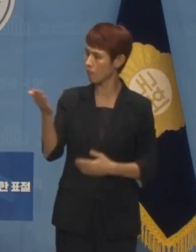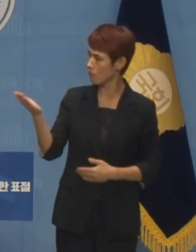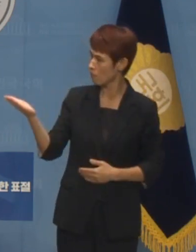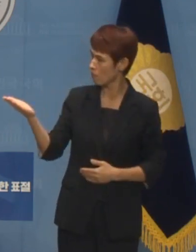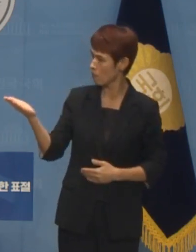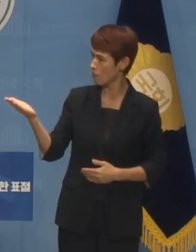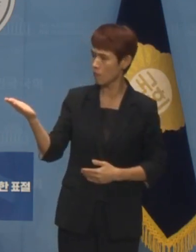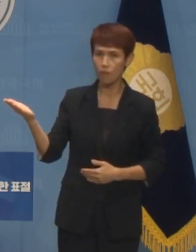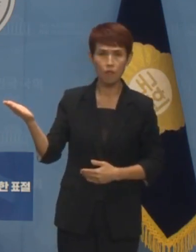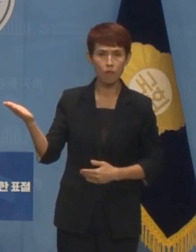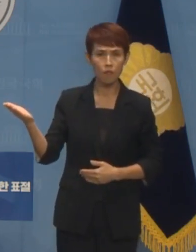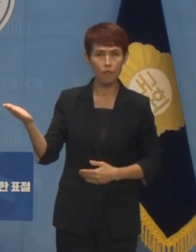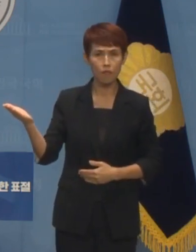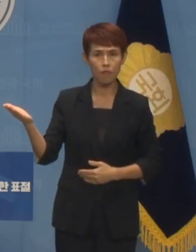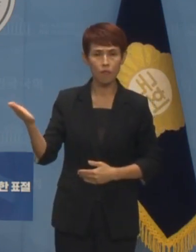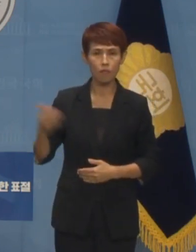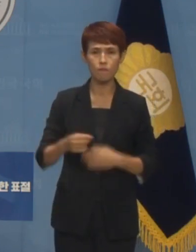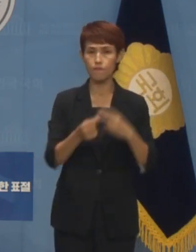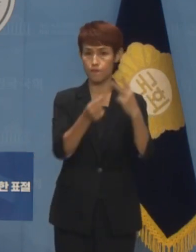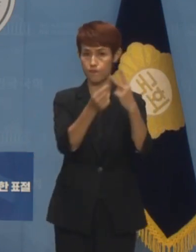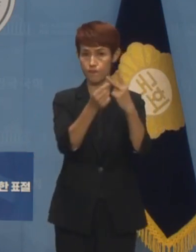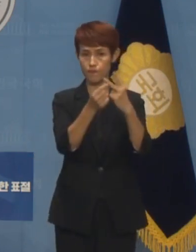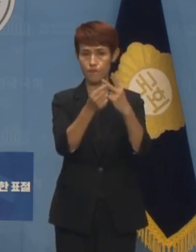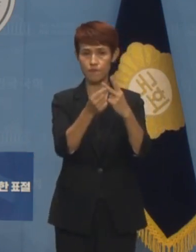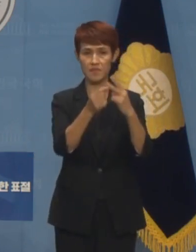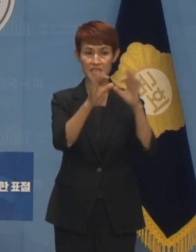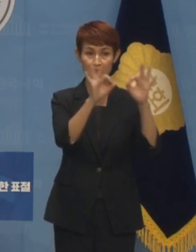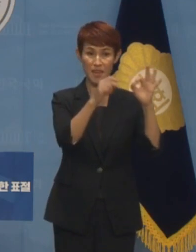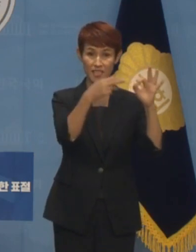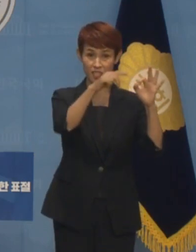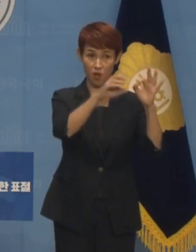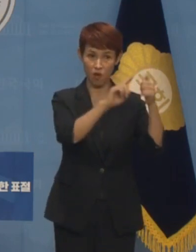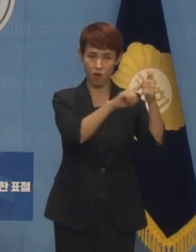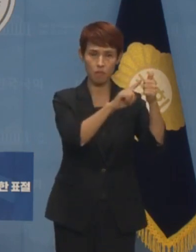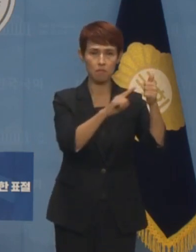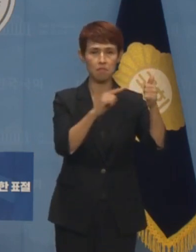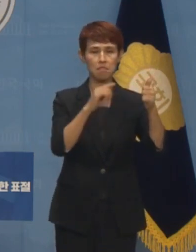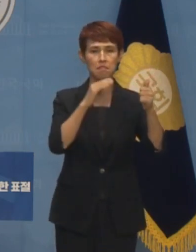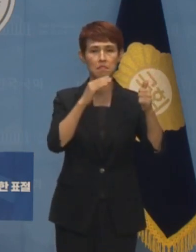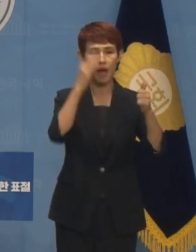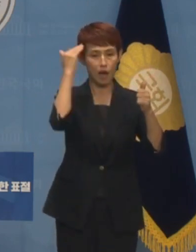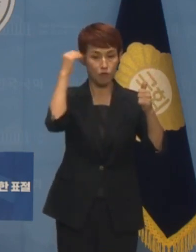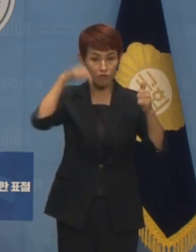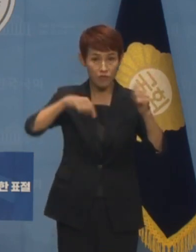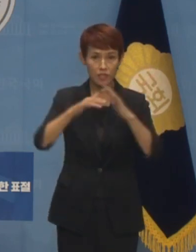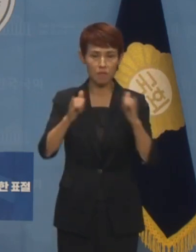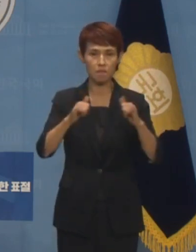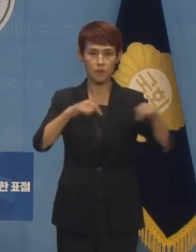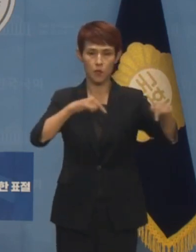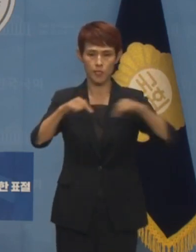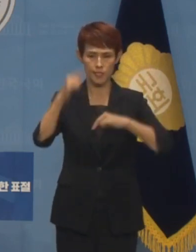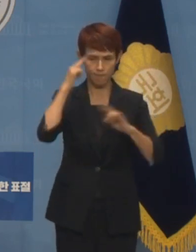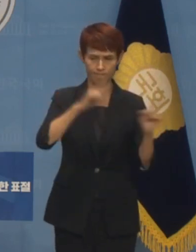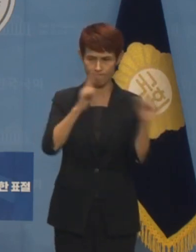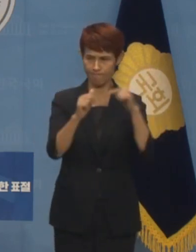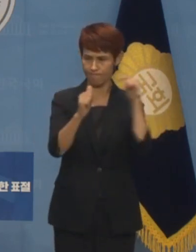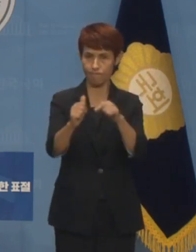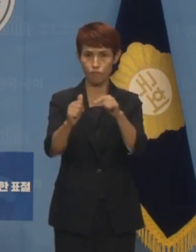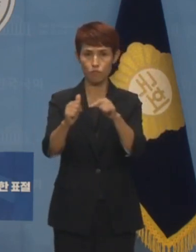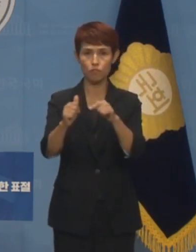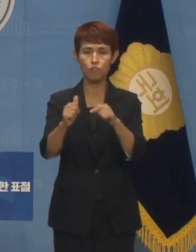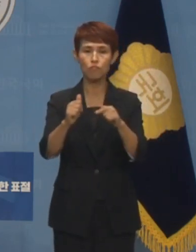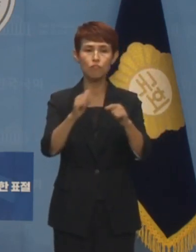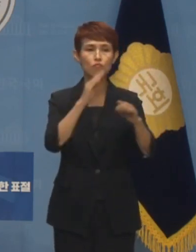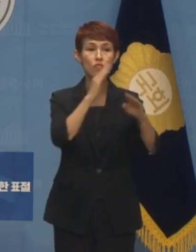바랍니다. 둘째, 김일성은 남조선 인민들을 정치적으로 각성시키고